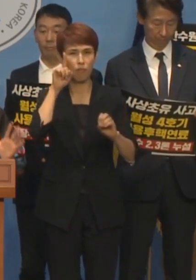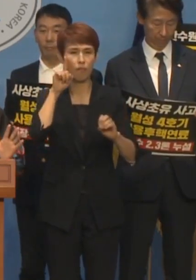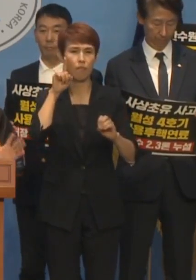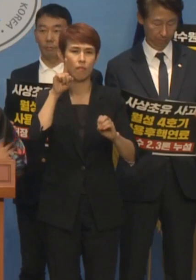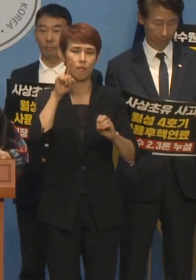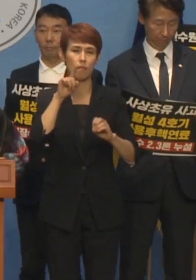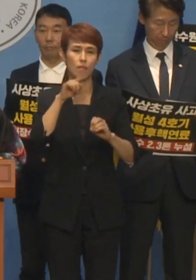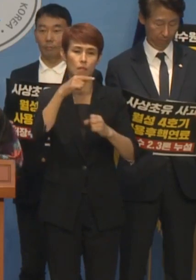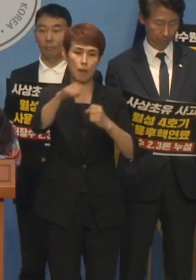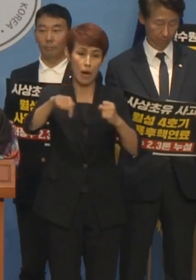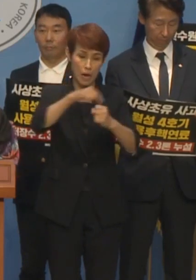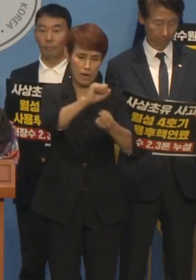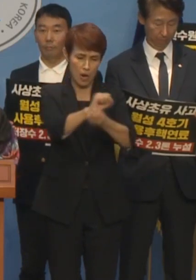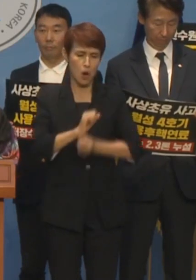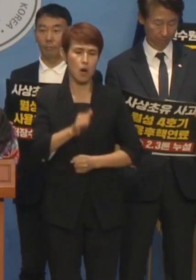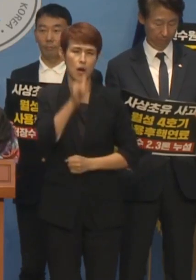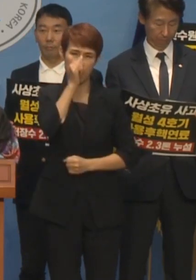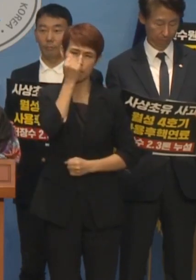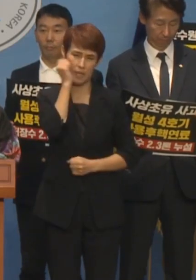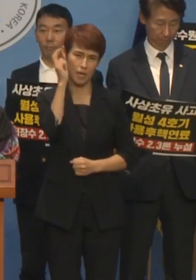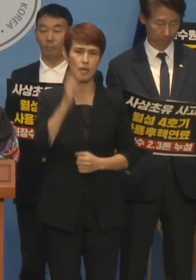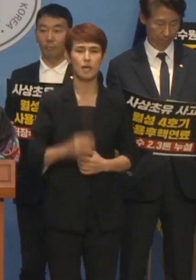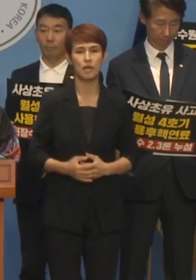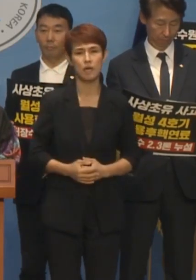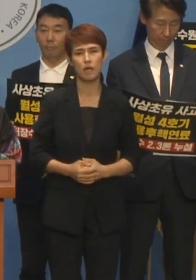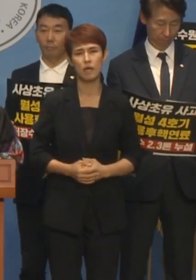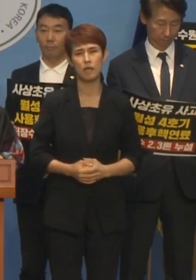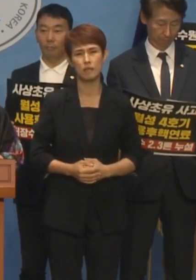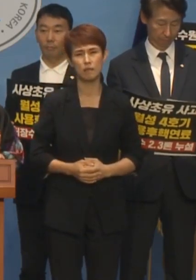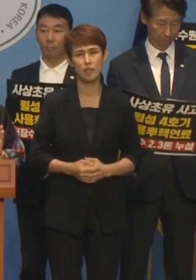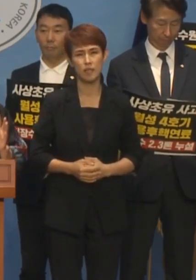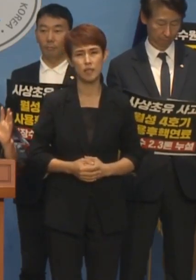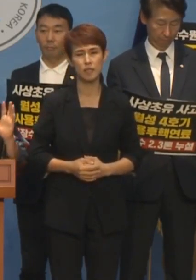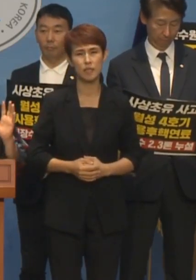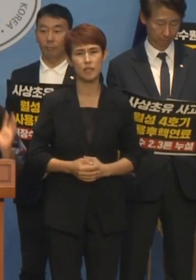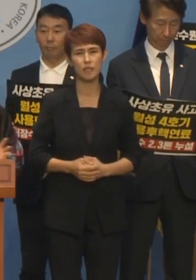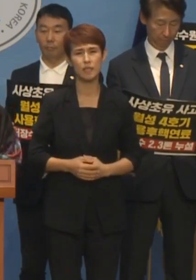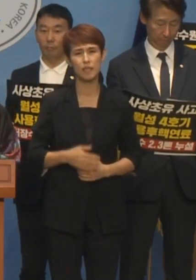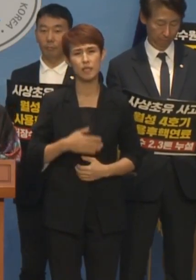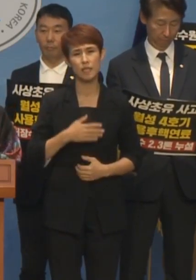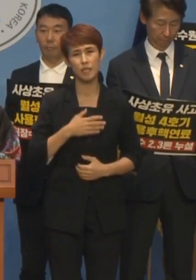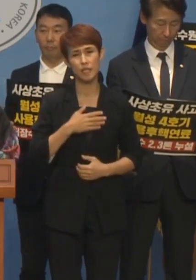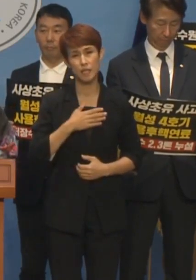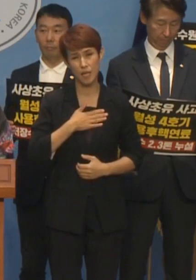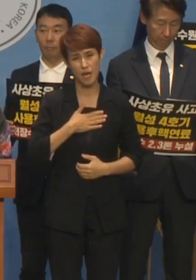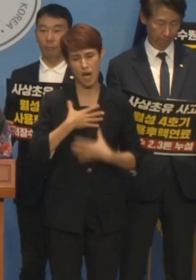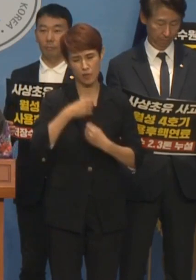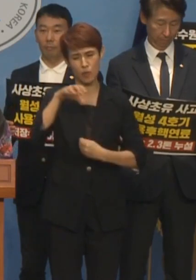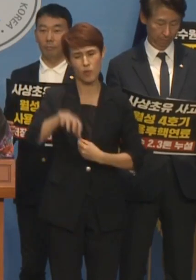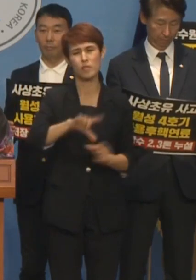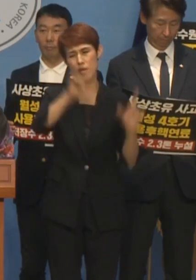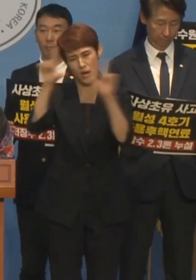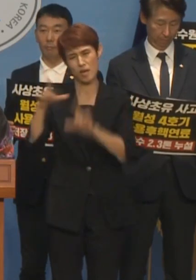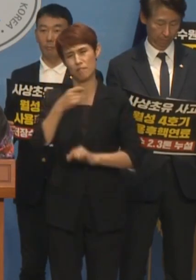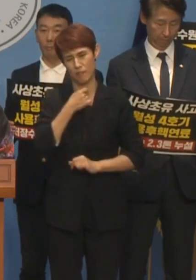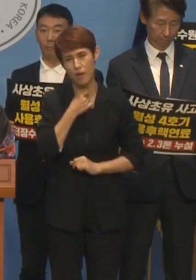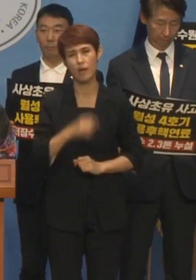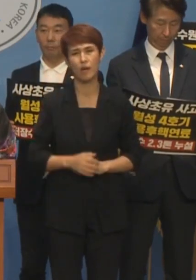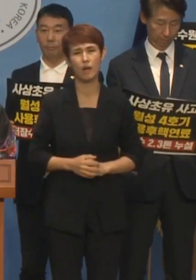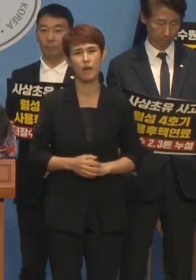100%다 방사능을 몸속에 놓고 있습니다. 정말 이런 곳에 사람이 안 살도록 우리도 안전한 게